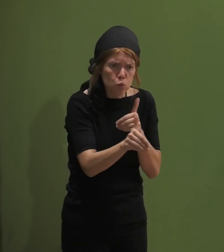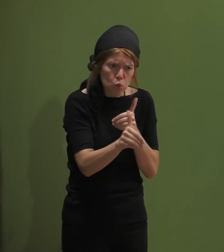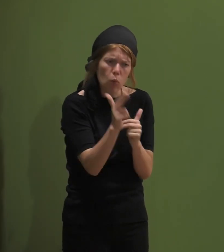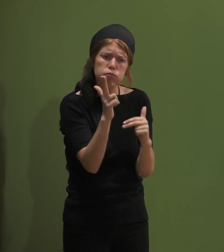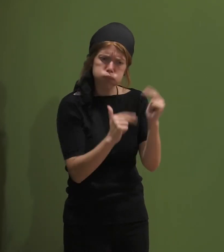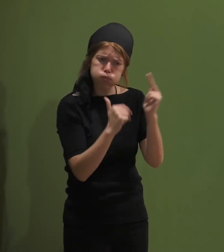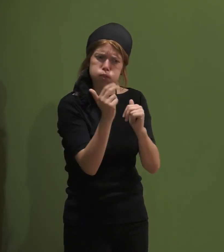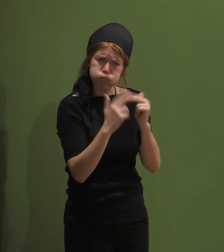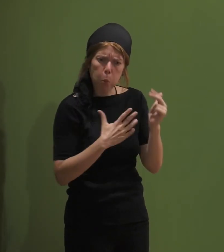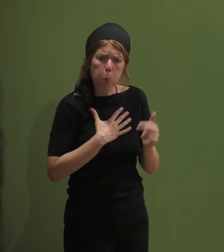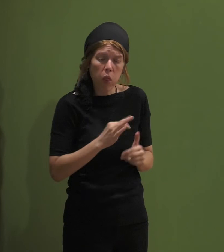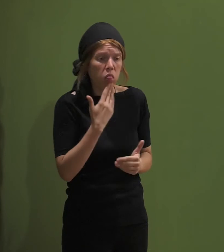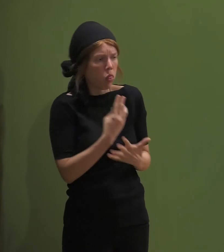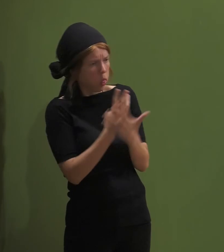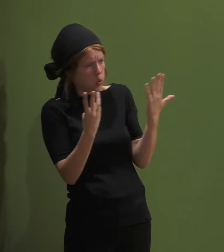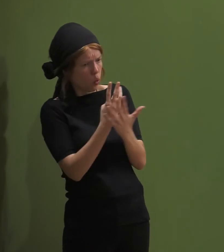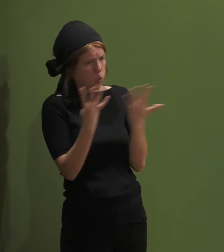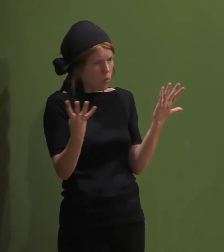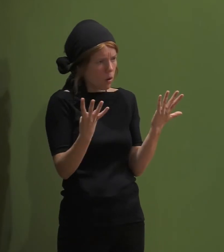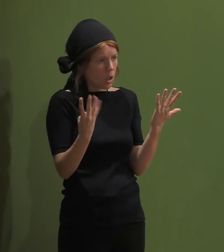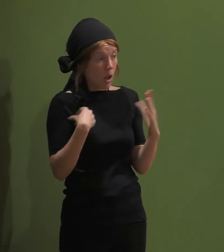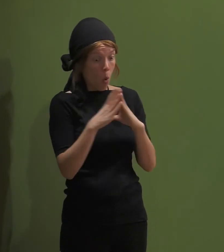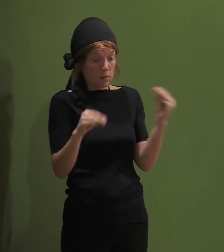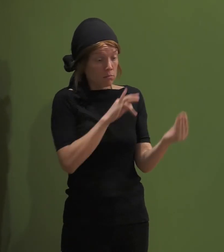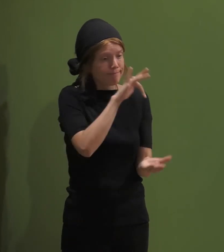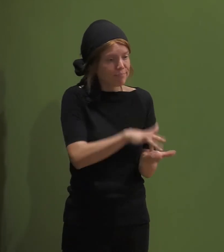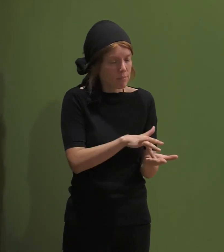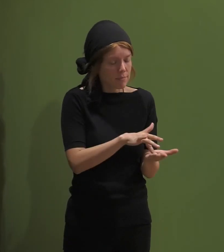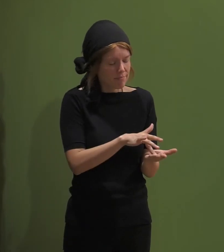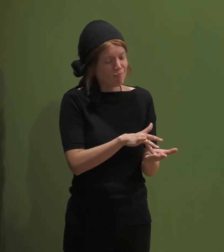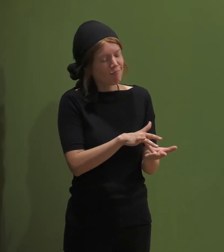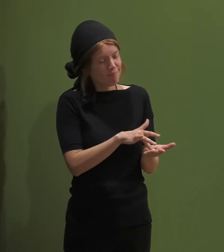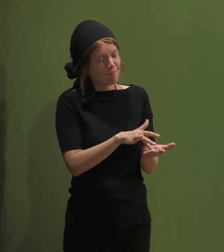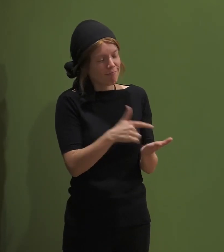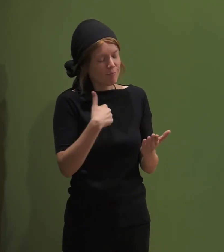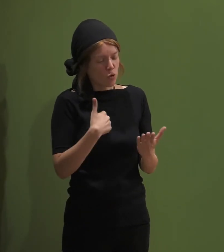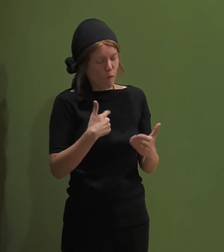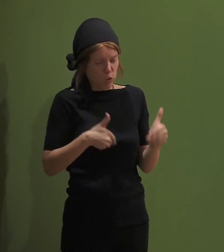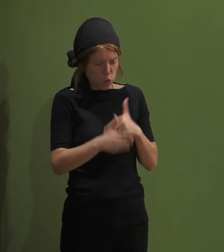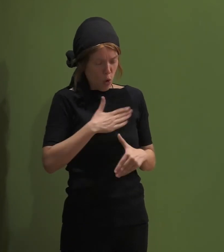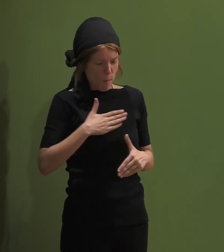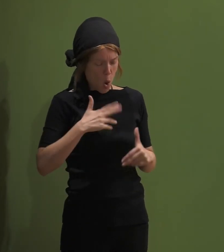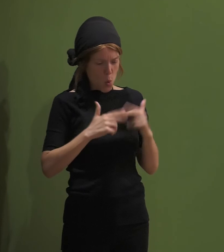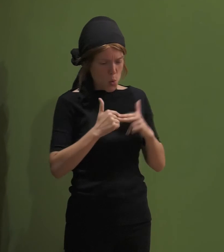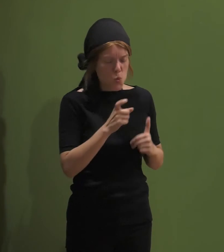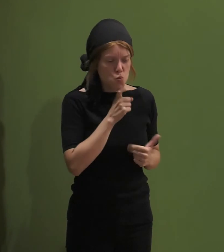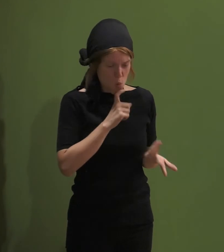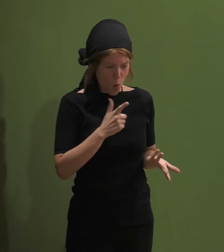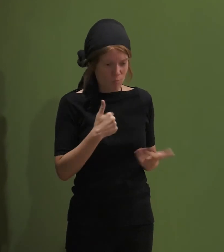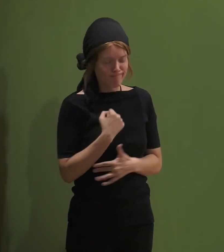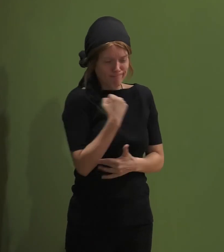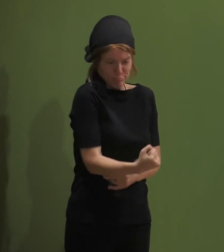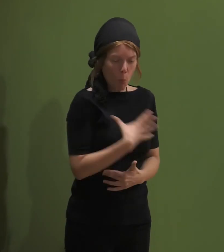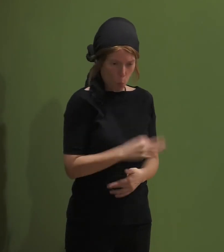construir, que con 18 años, con 19, cuando llegas a la universidad, tú puedes contribuir a construir tu propio futuro, que es probablemente algo